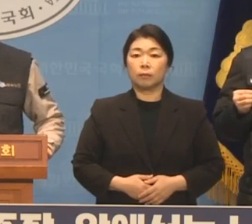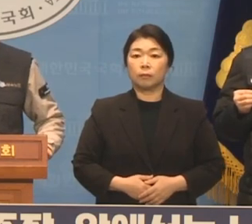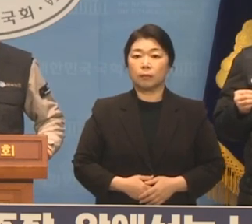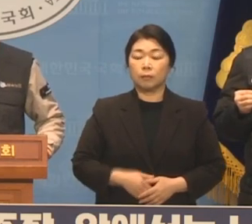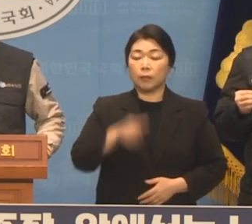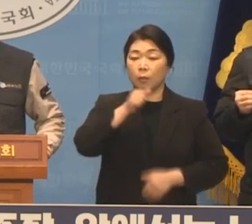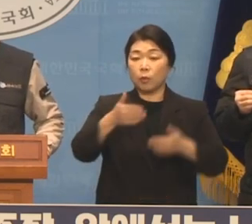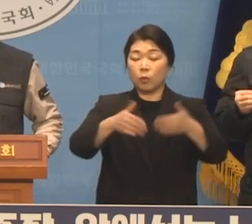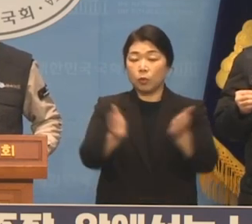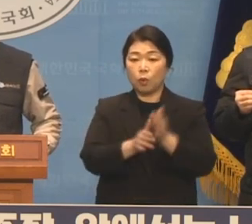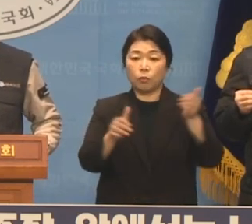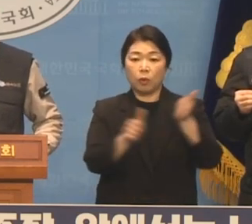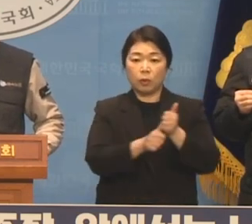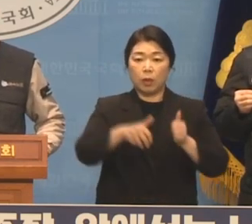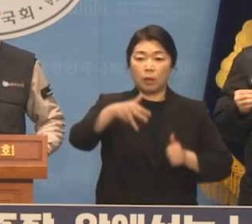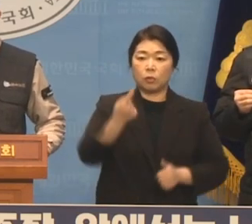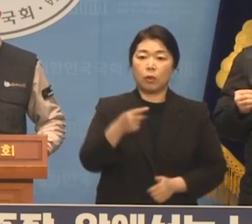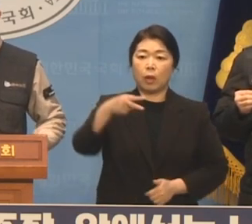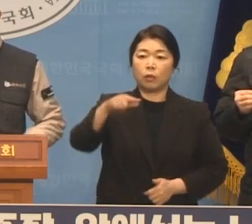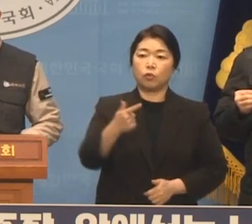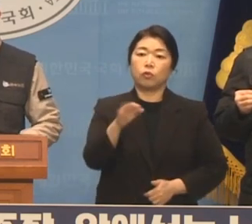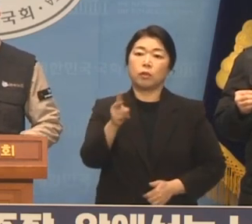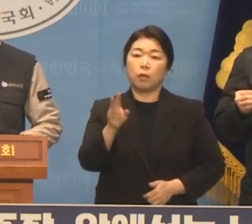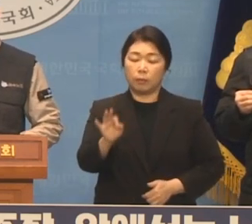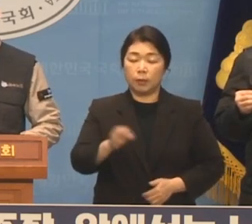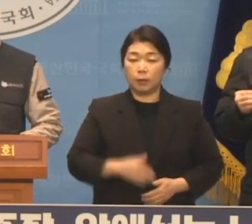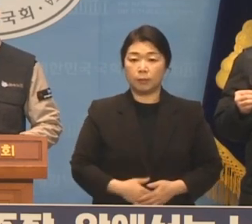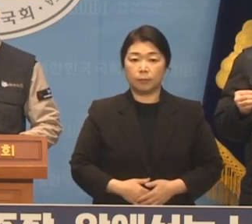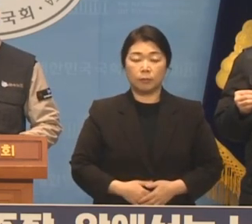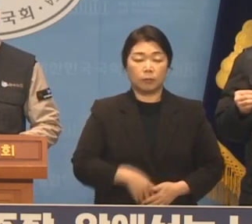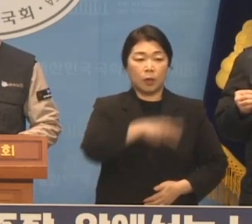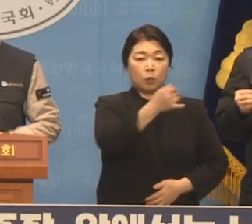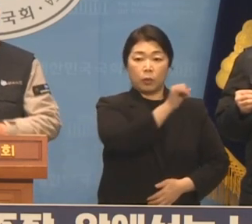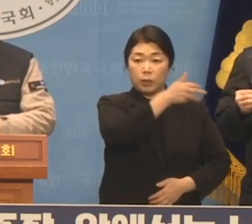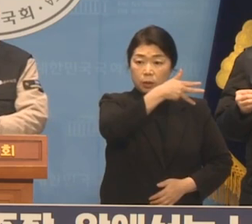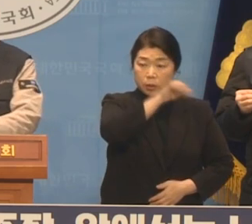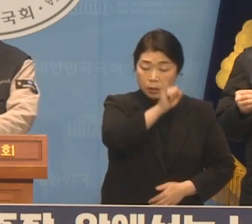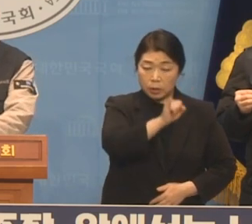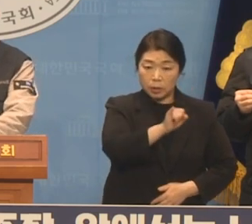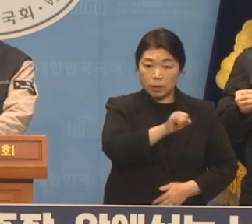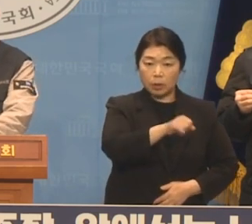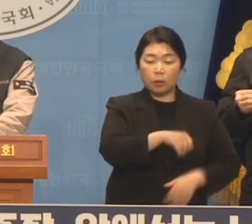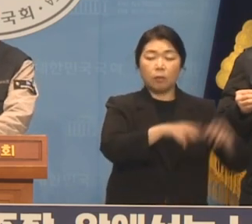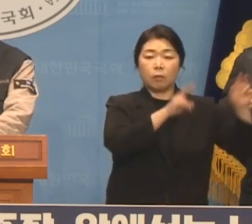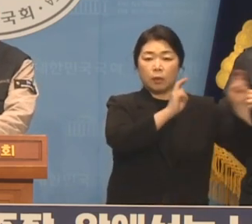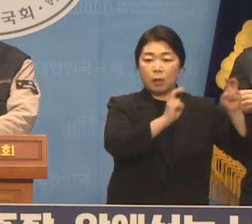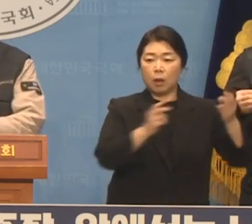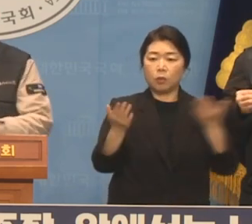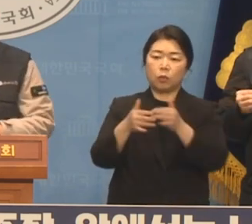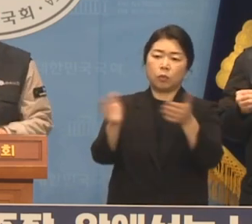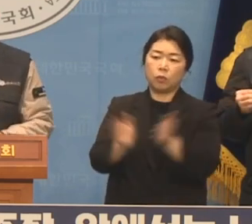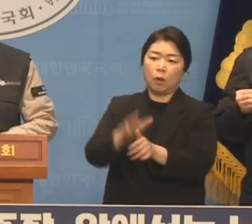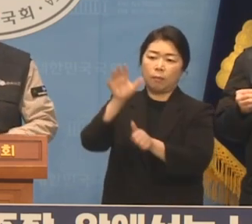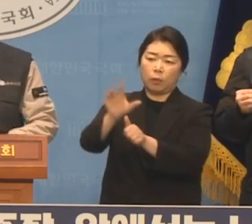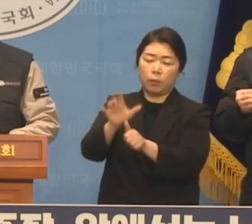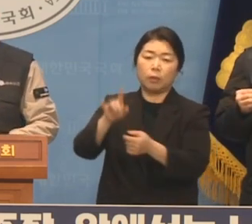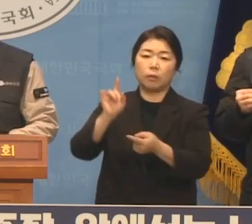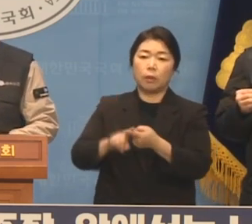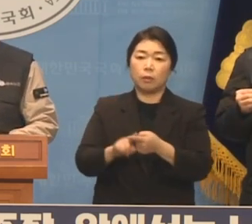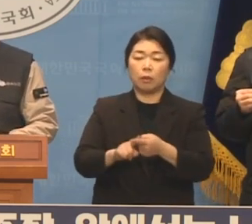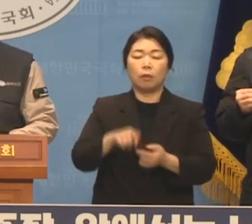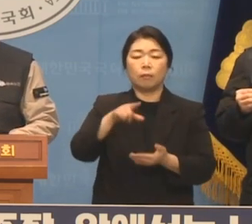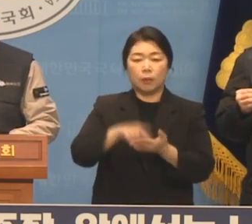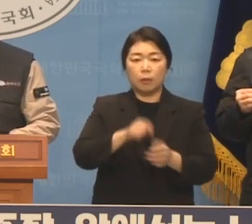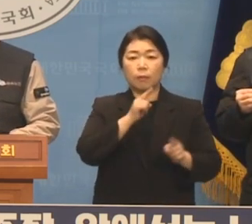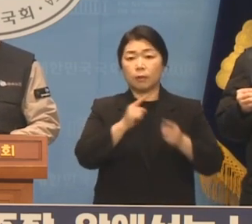금속노조 부위원장 최순영입니다. 도치모토스의 노동자 혐오와 탄압 행위에 관련해서 간단하게